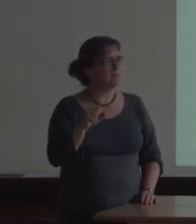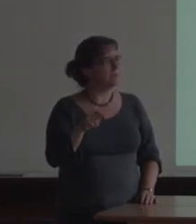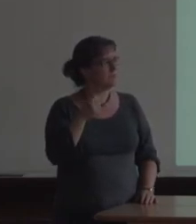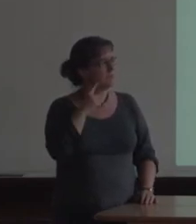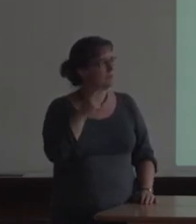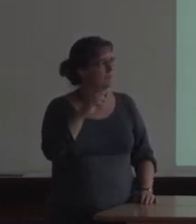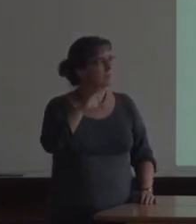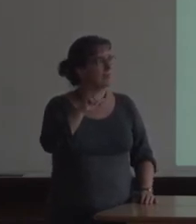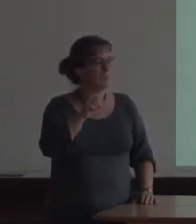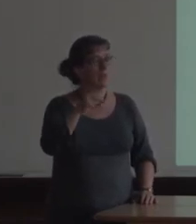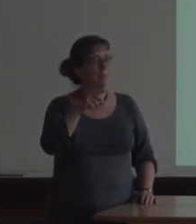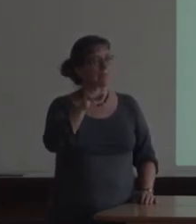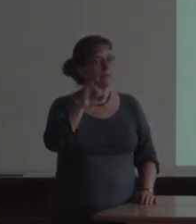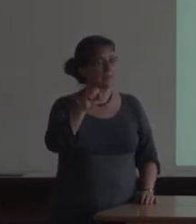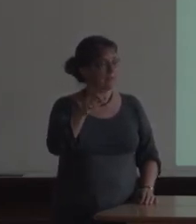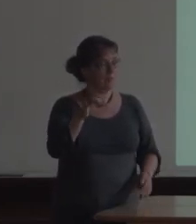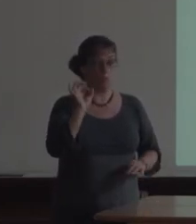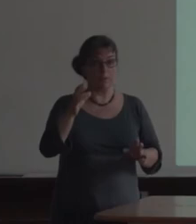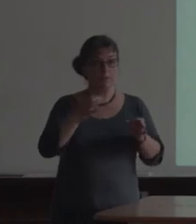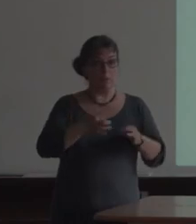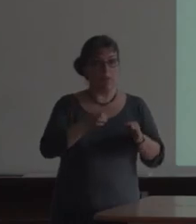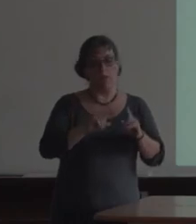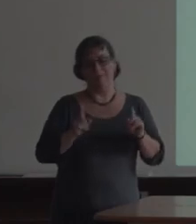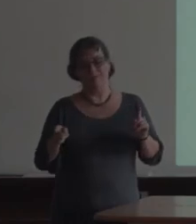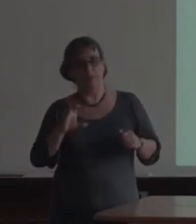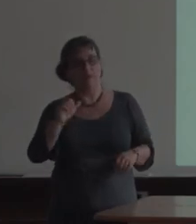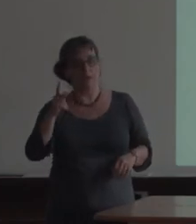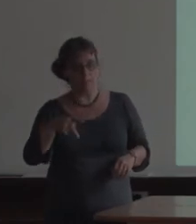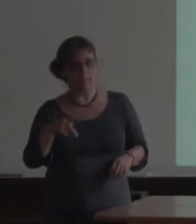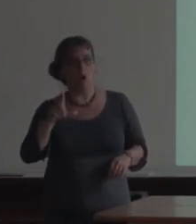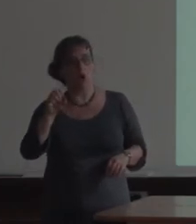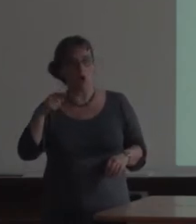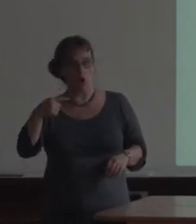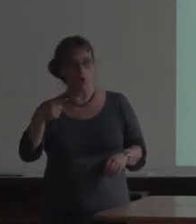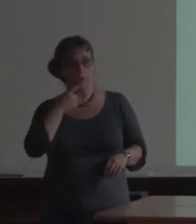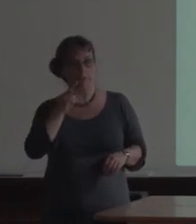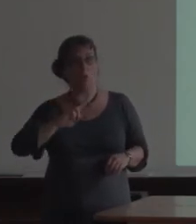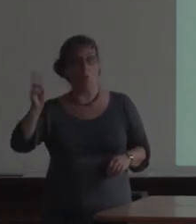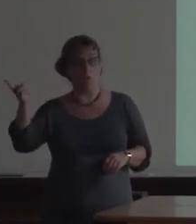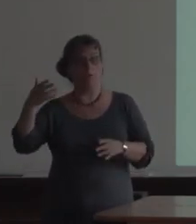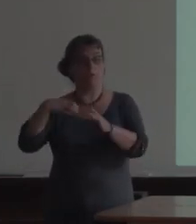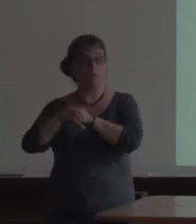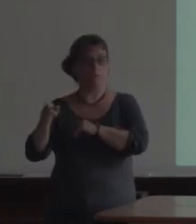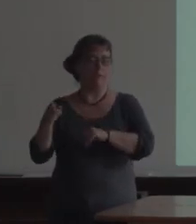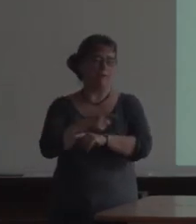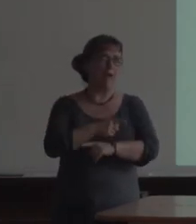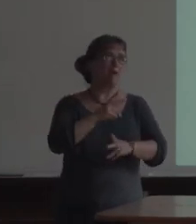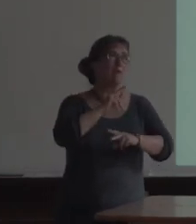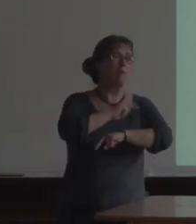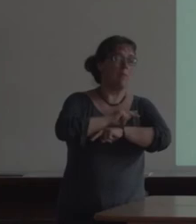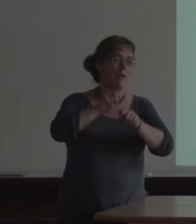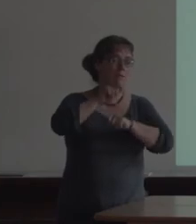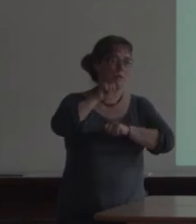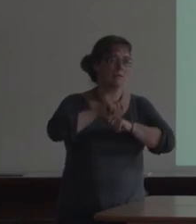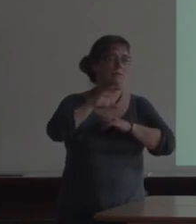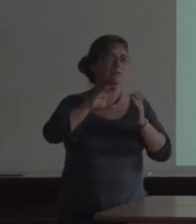Ouais, cap 6 c'est en standard. Ouais. Par contre, le cap log, il est fourni par un module tiers. Il y en avait un qui s'appelait PyTest Capture Log, mais